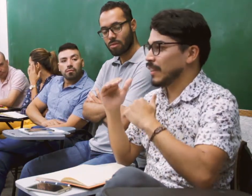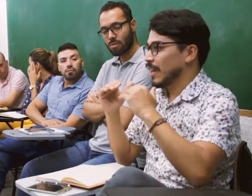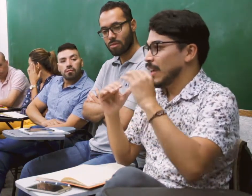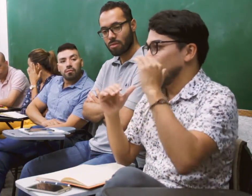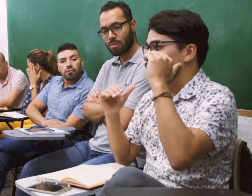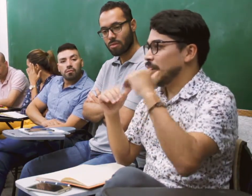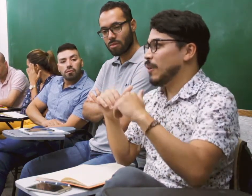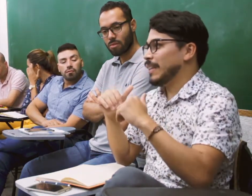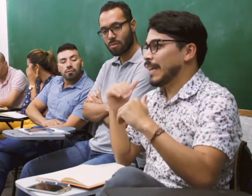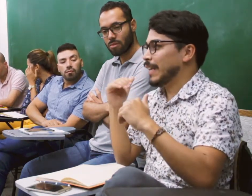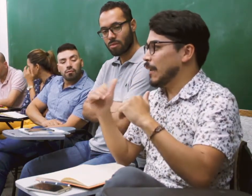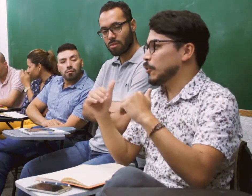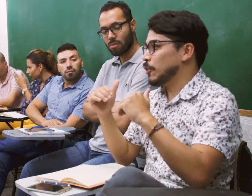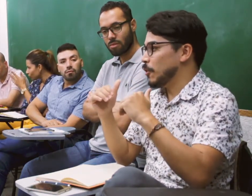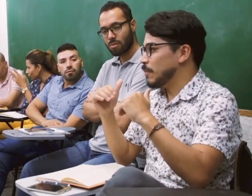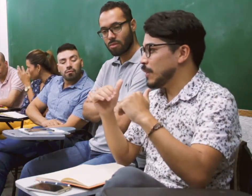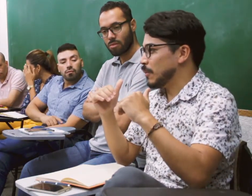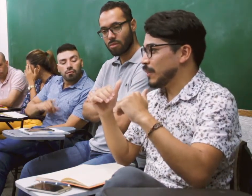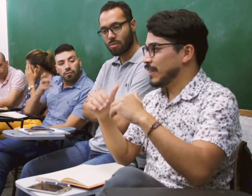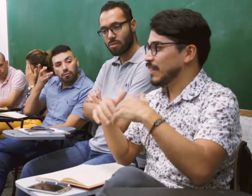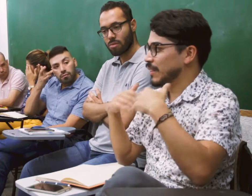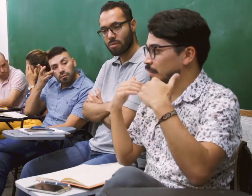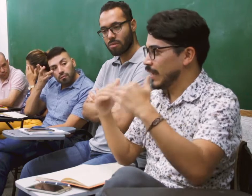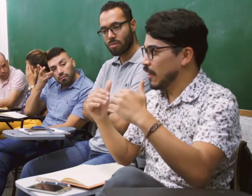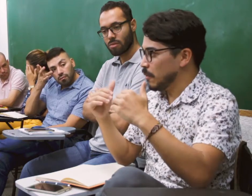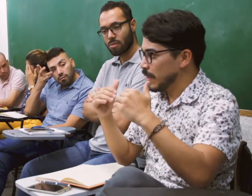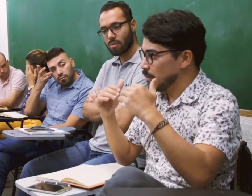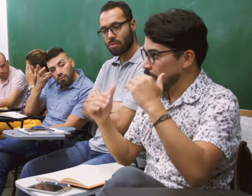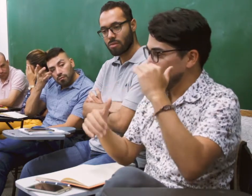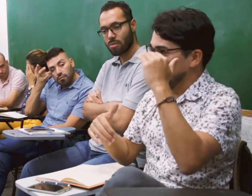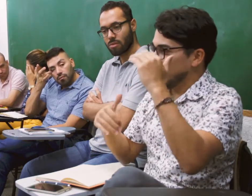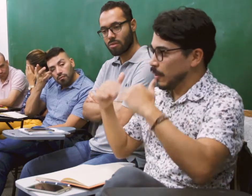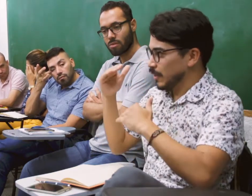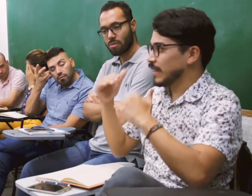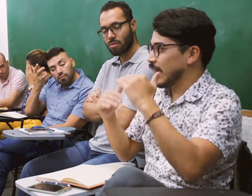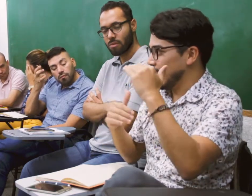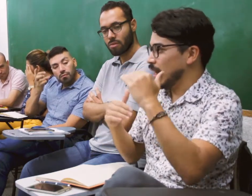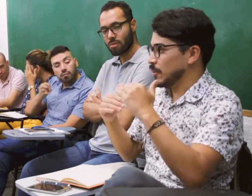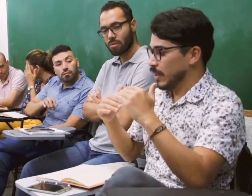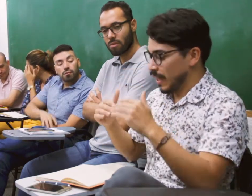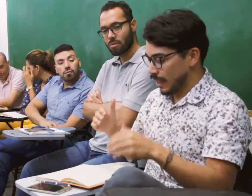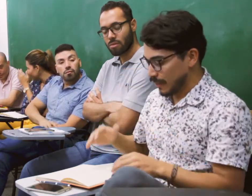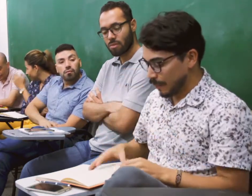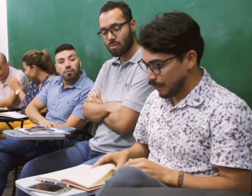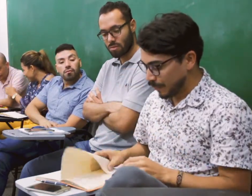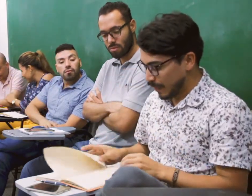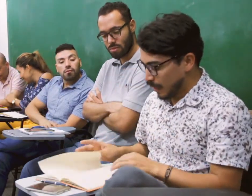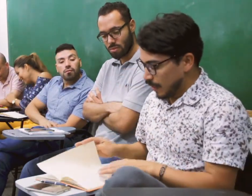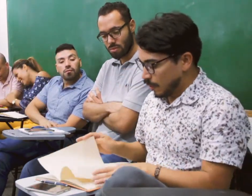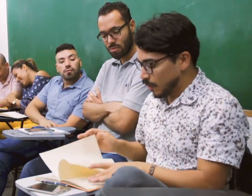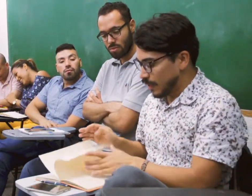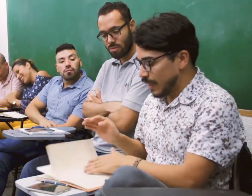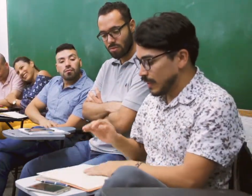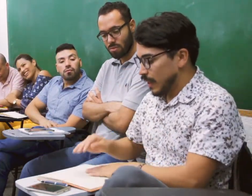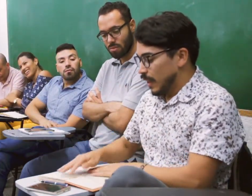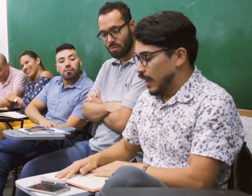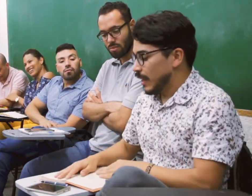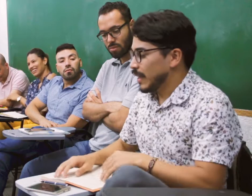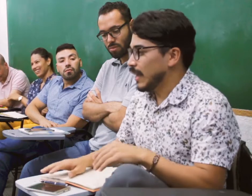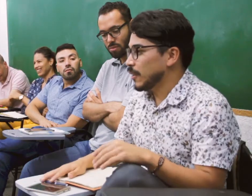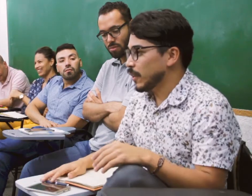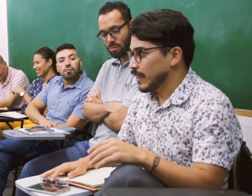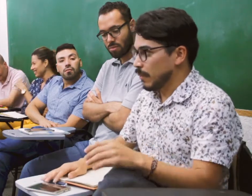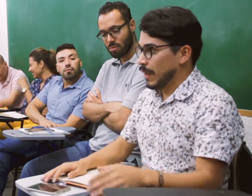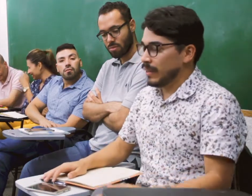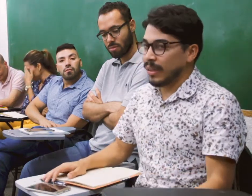la igualdad y equidad no son lo mismo, ni significan lo mismo, pero sí están relacionadas. Entonces, en